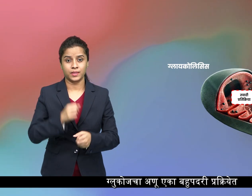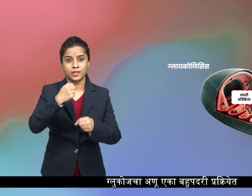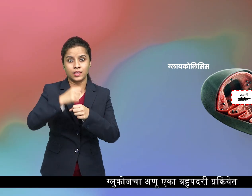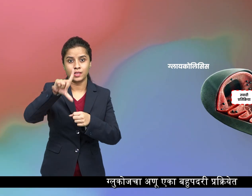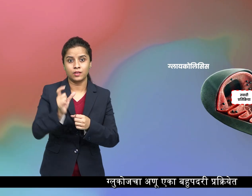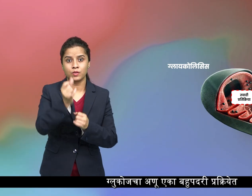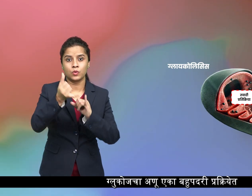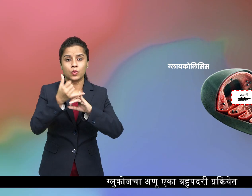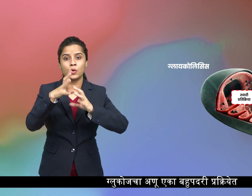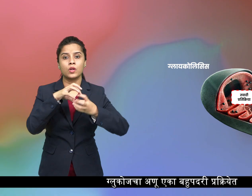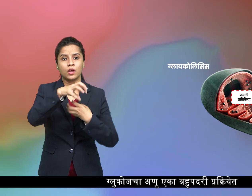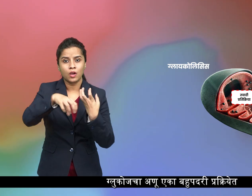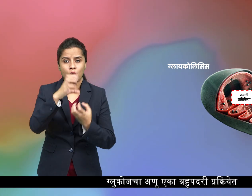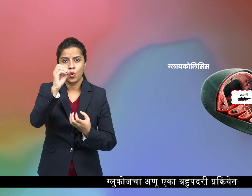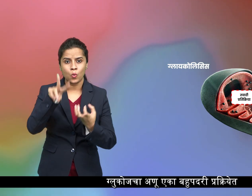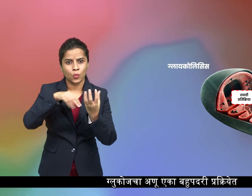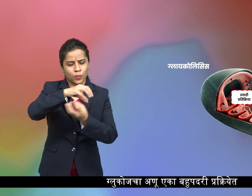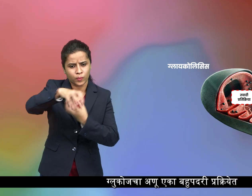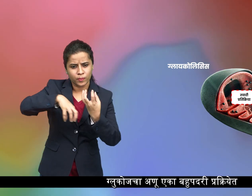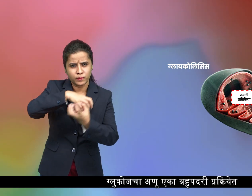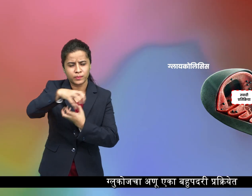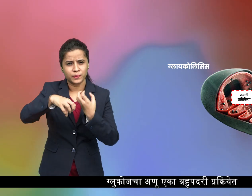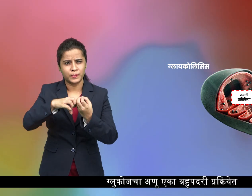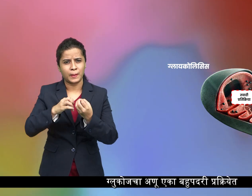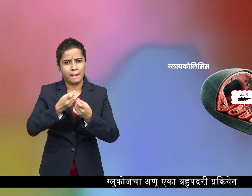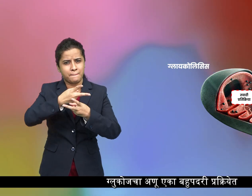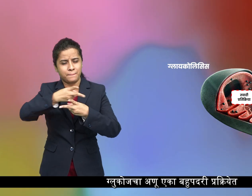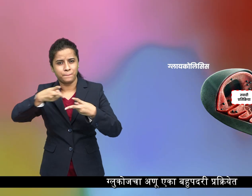ग्लुकोजचा अणू एका बहुपदरी प्रक्रियेत